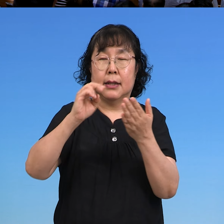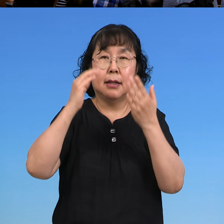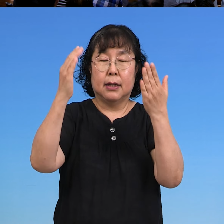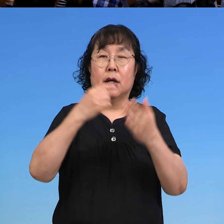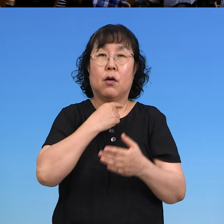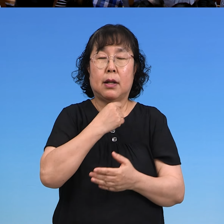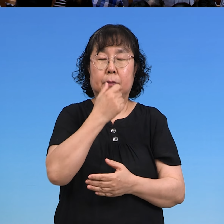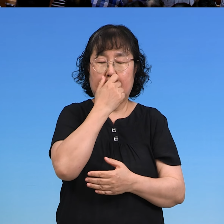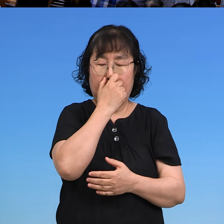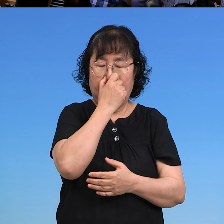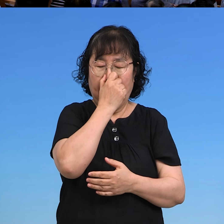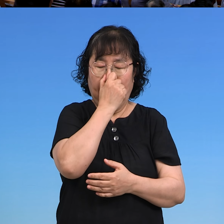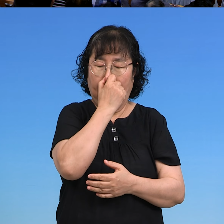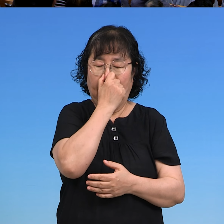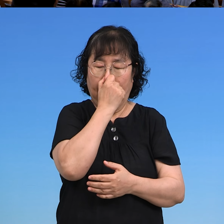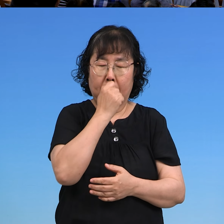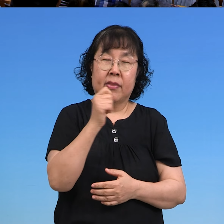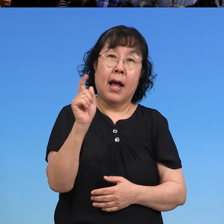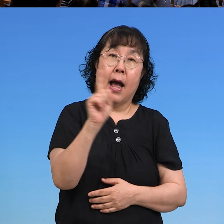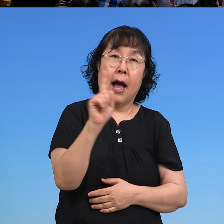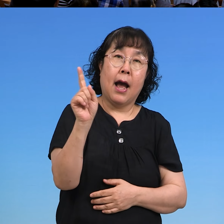아무것도 두려워 말라.